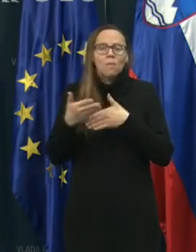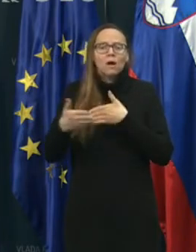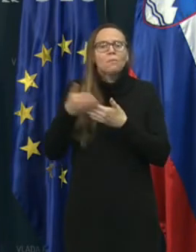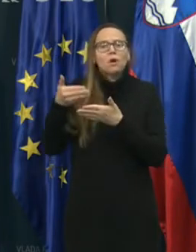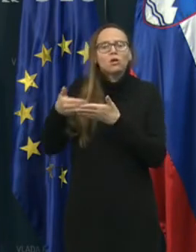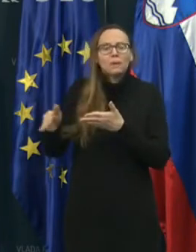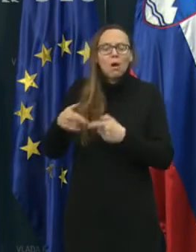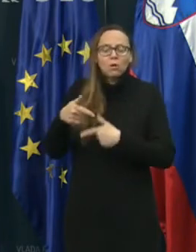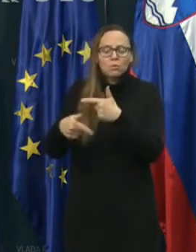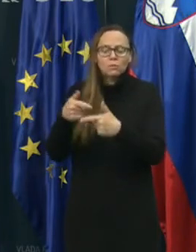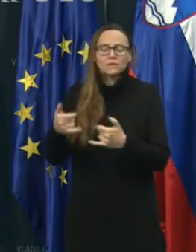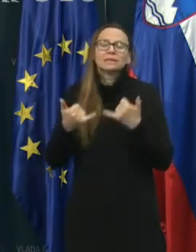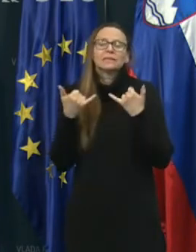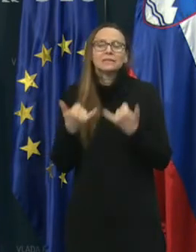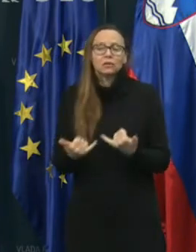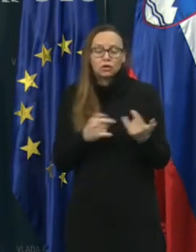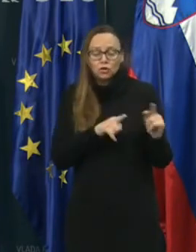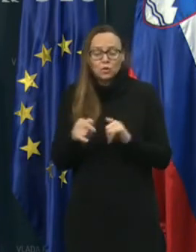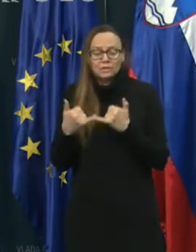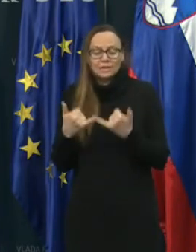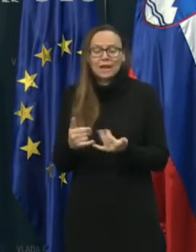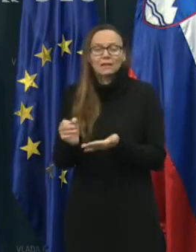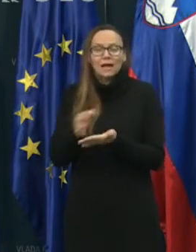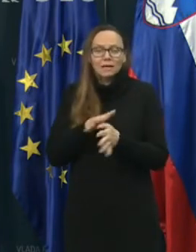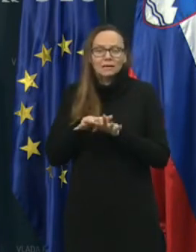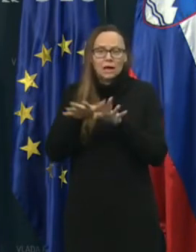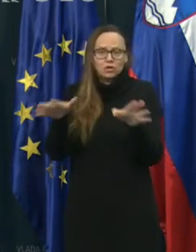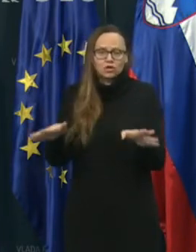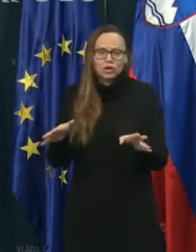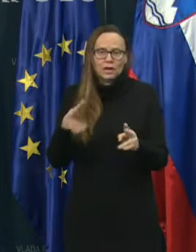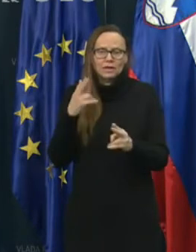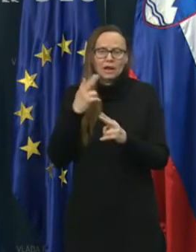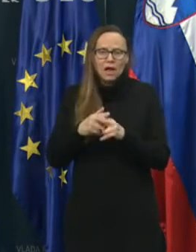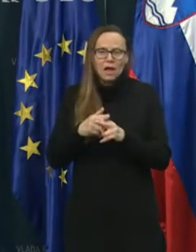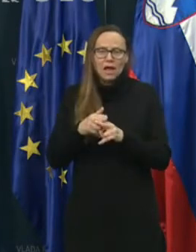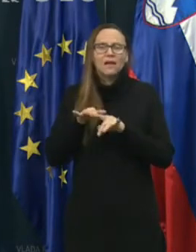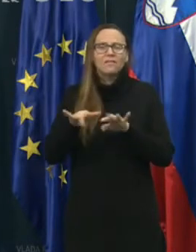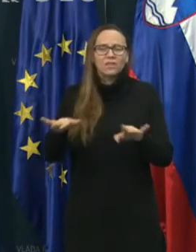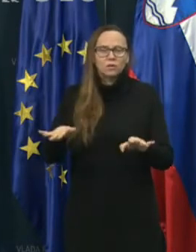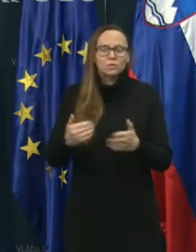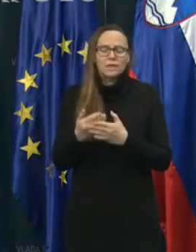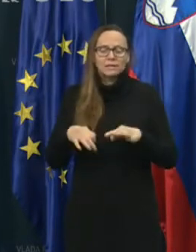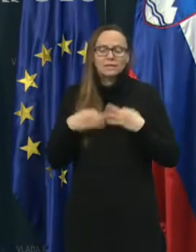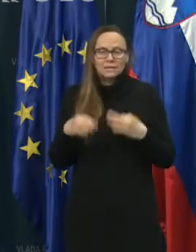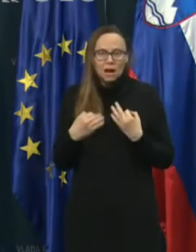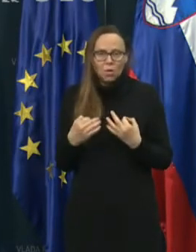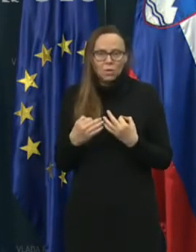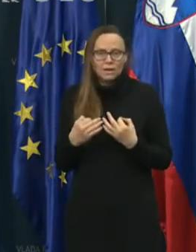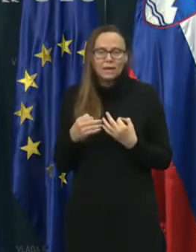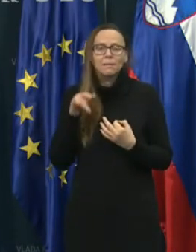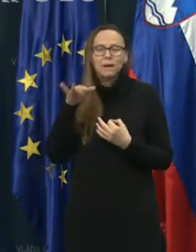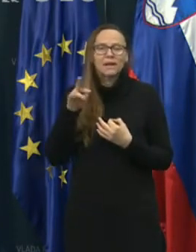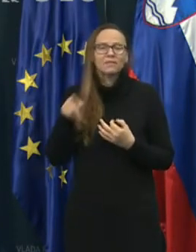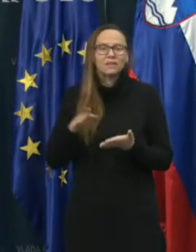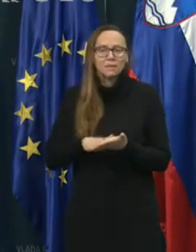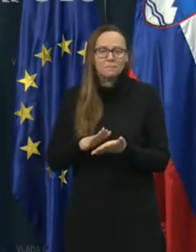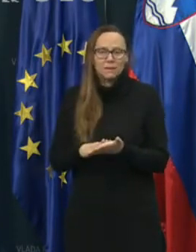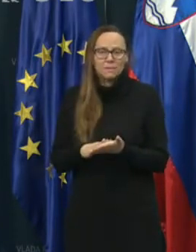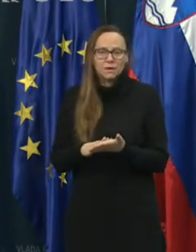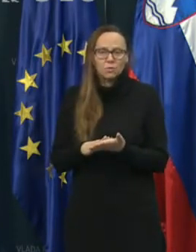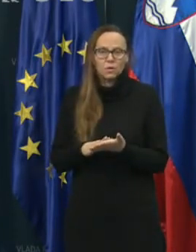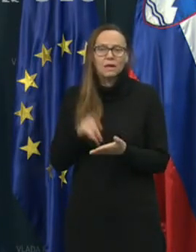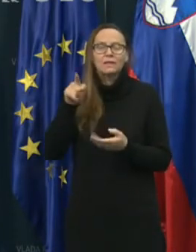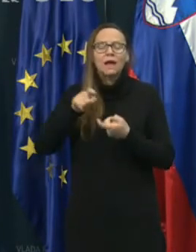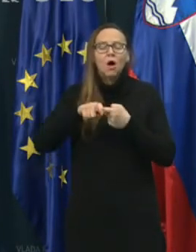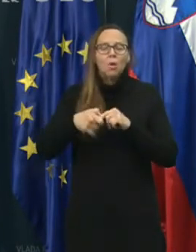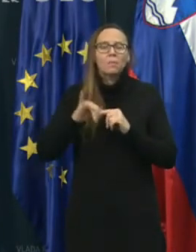posledic dosedanjega hitrega širjenja virusa. Za zdravljenje oziroma za kurativo gre v tem primeru.